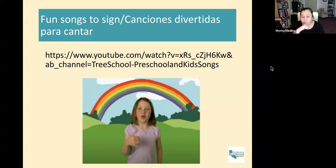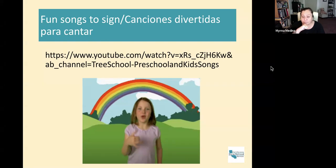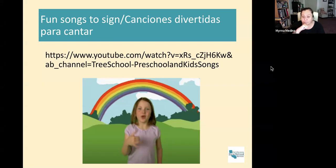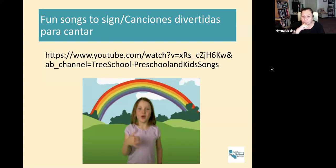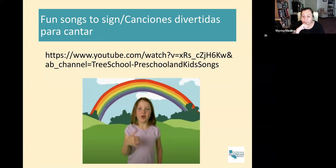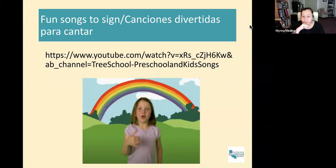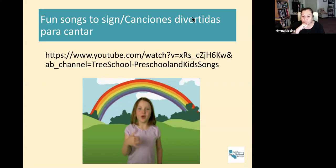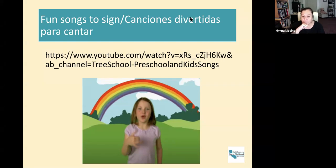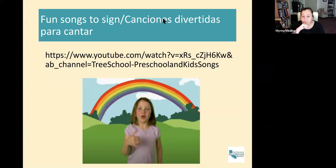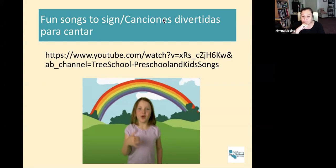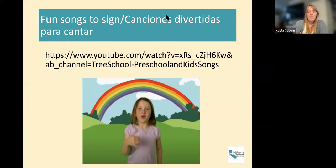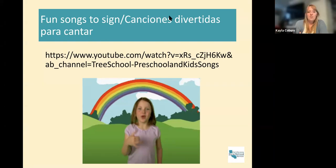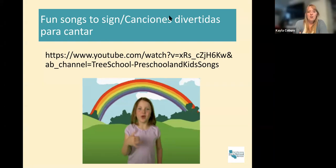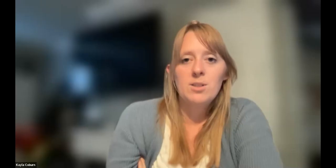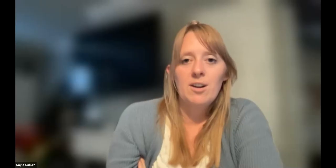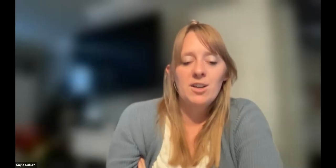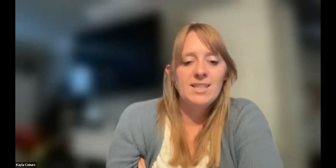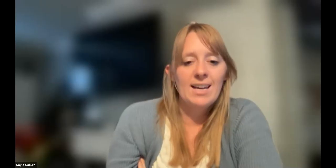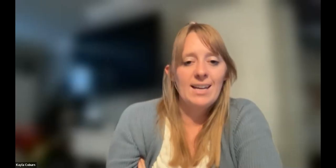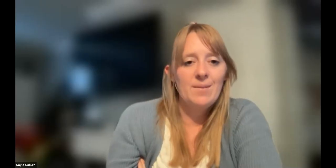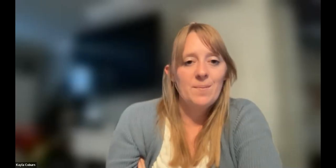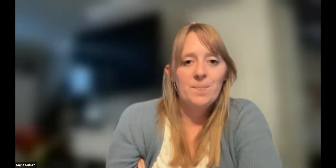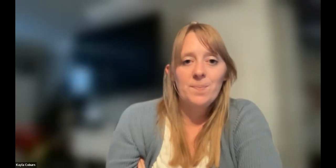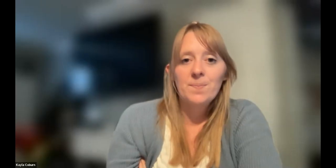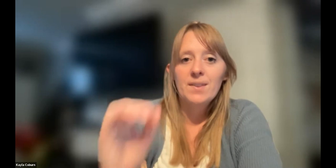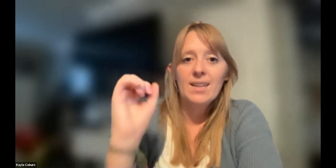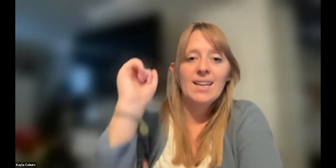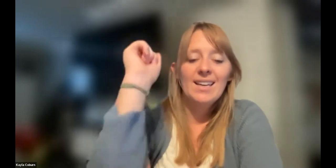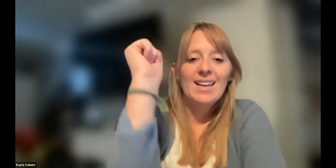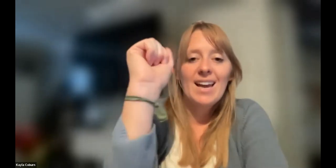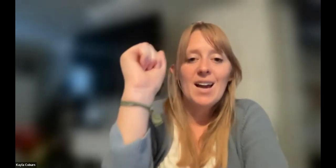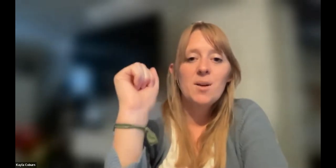julio. I'll stop share for a second.